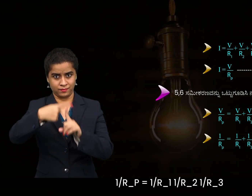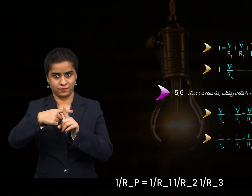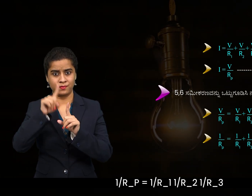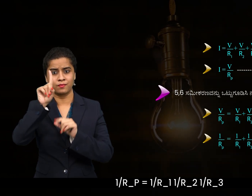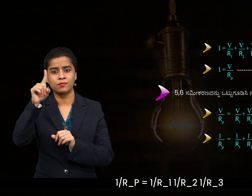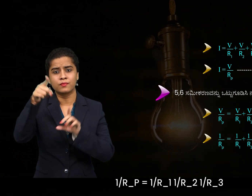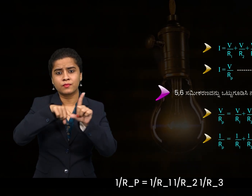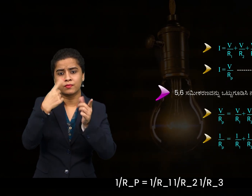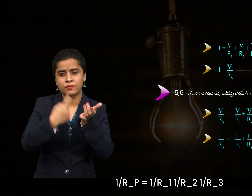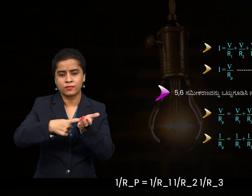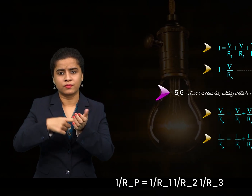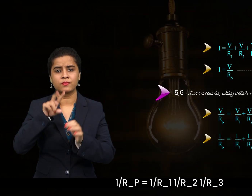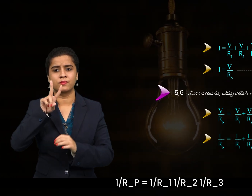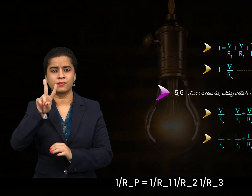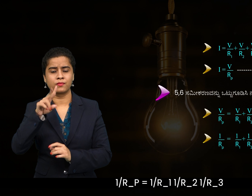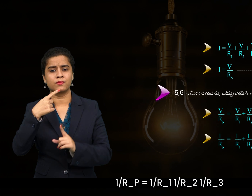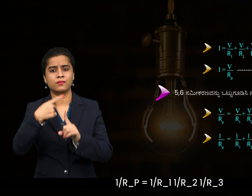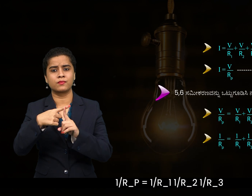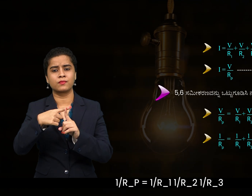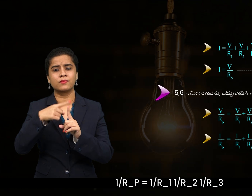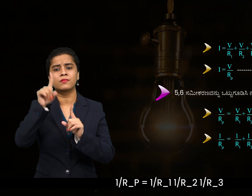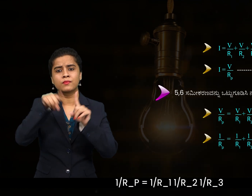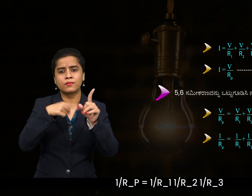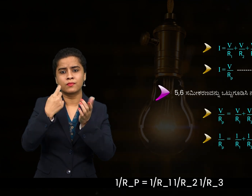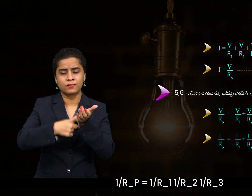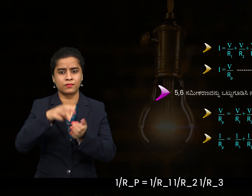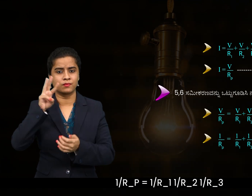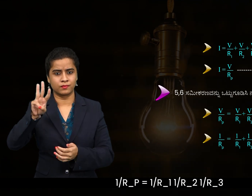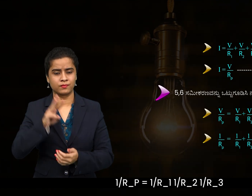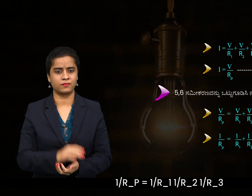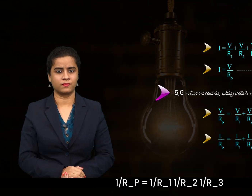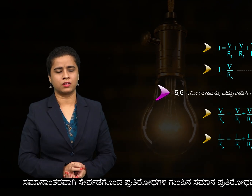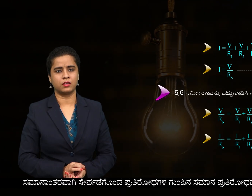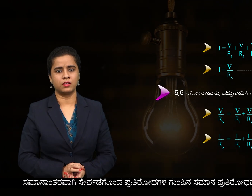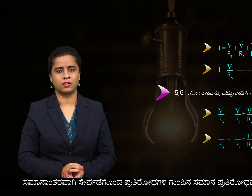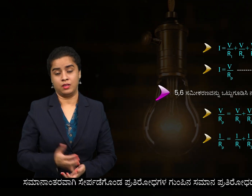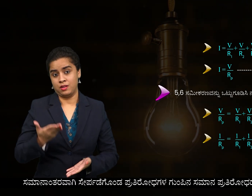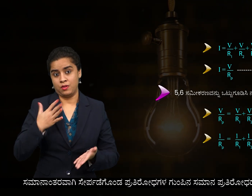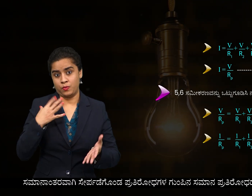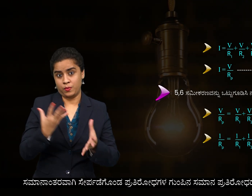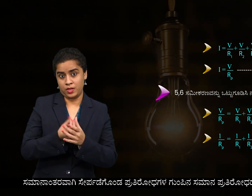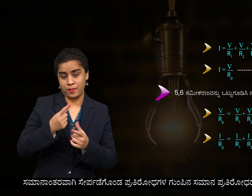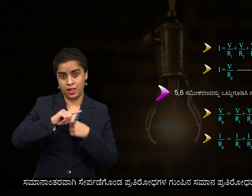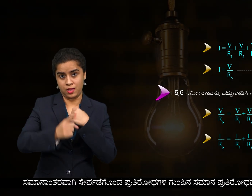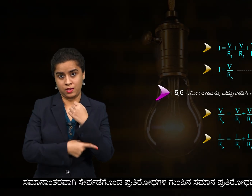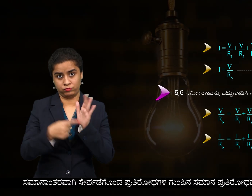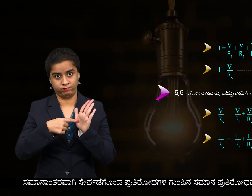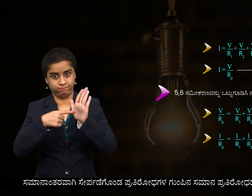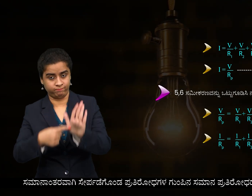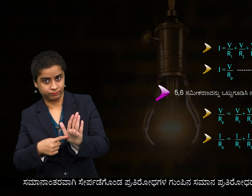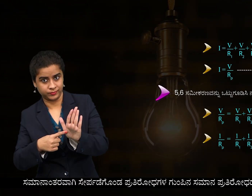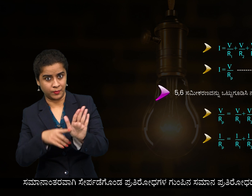1 by R underscore 2, 1 by R underscore 3. ಸಮಾನಾಂತರವಾಗಿ